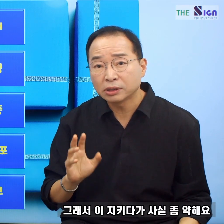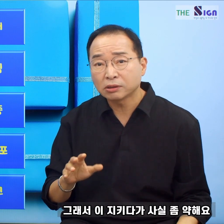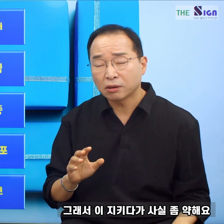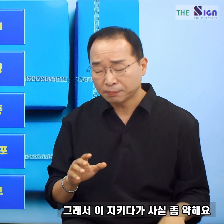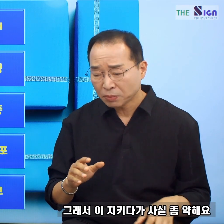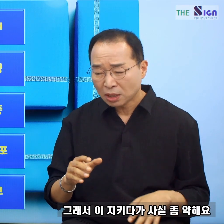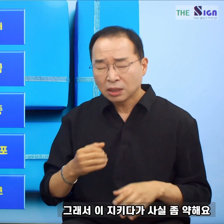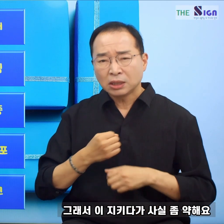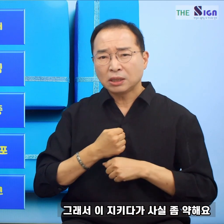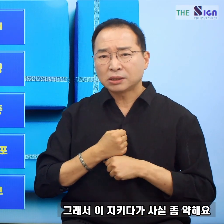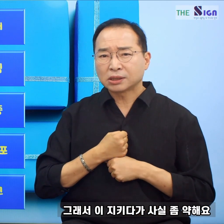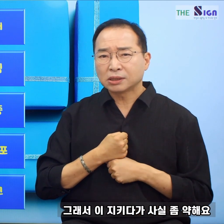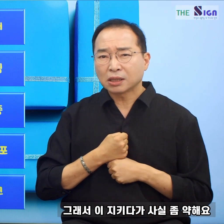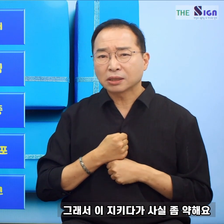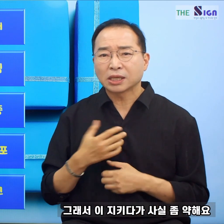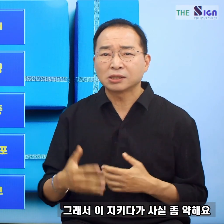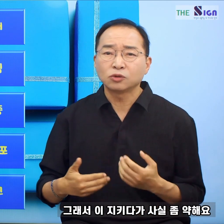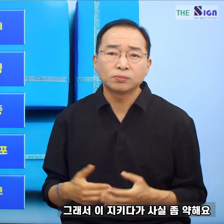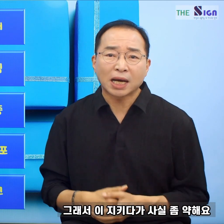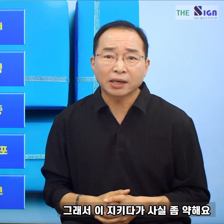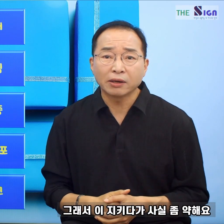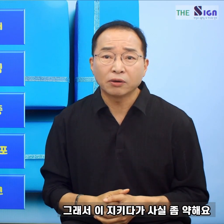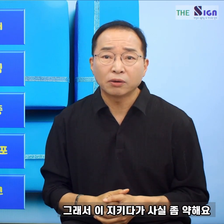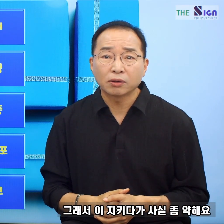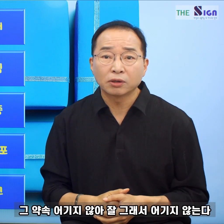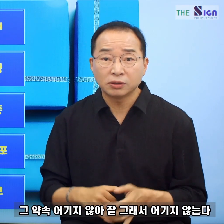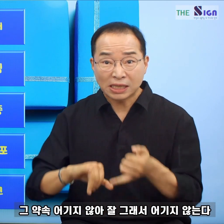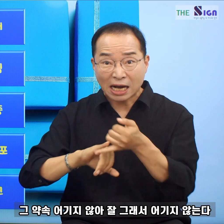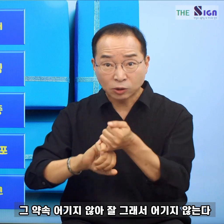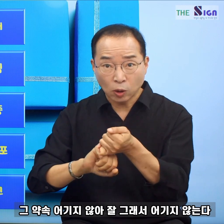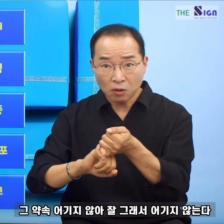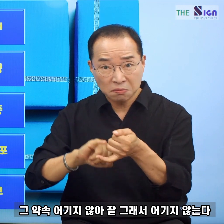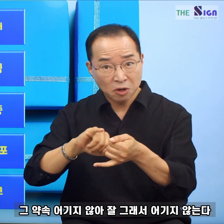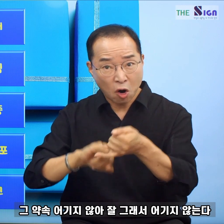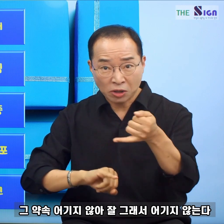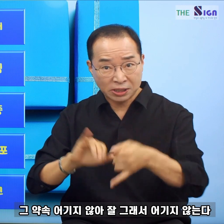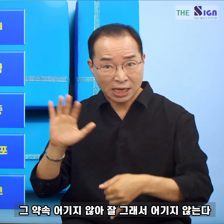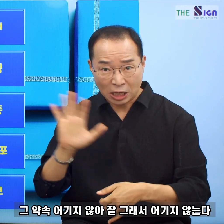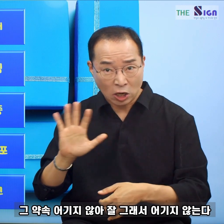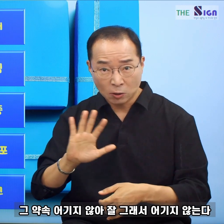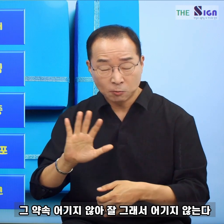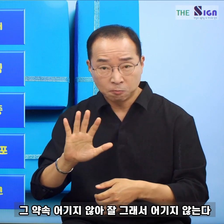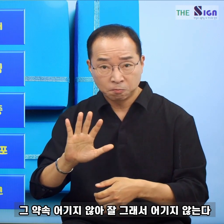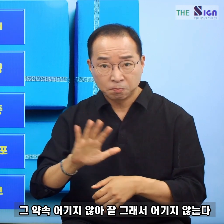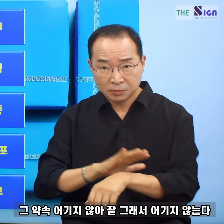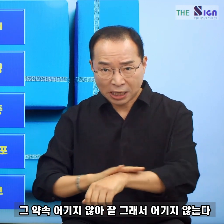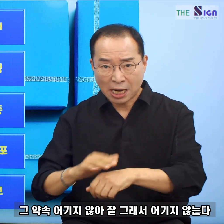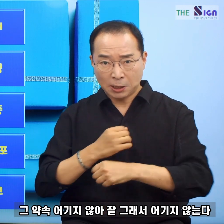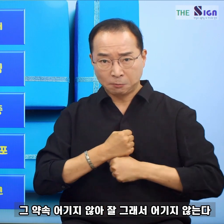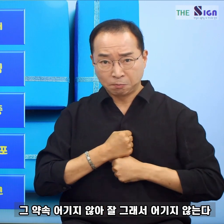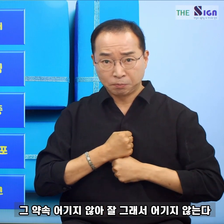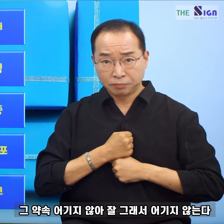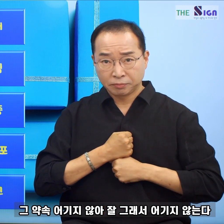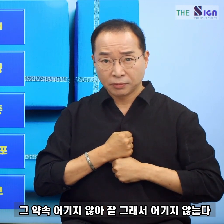그래서 이 지키다가 사실은 좀 약해요. 그 약속 어기지 않아. 잘.